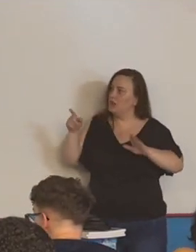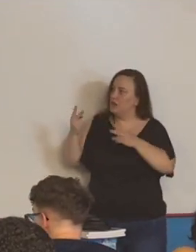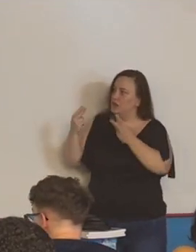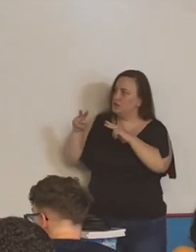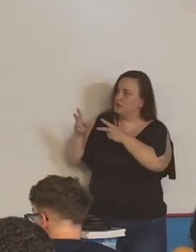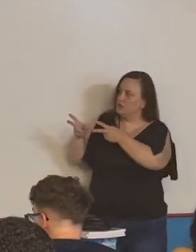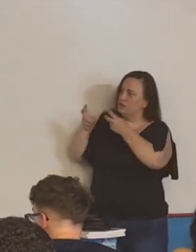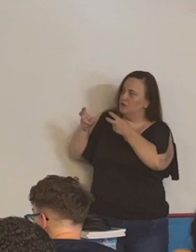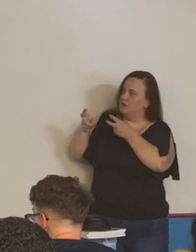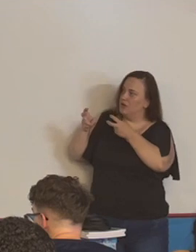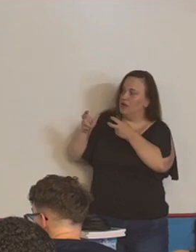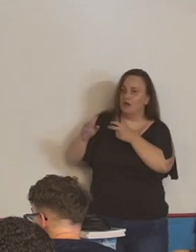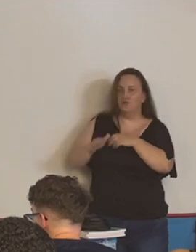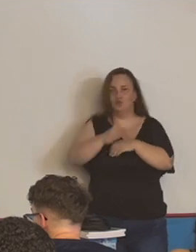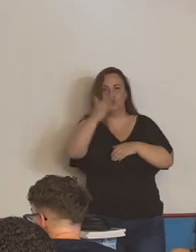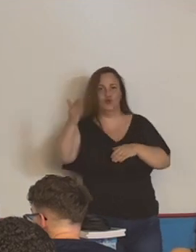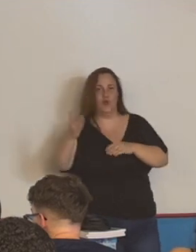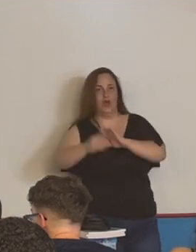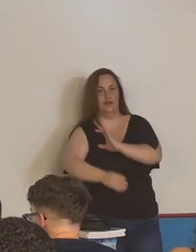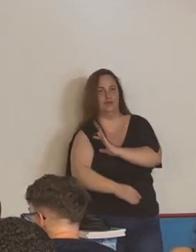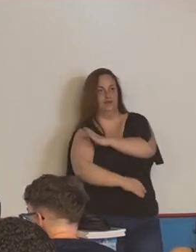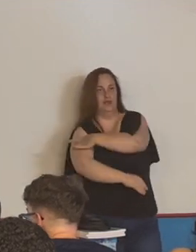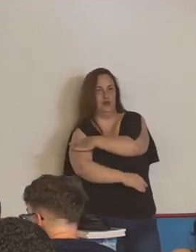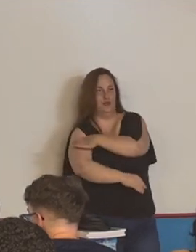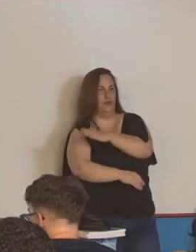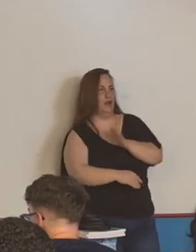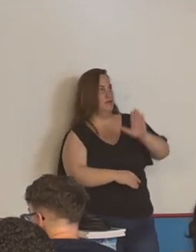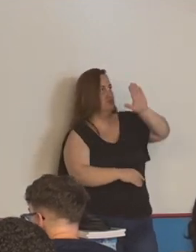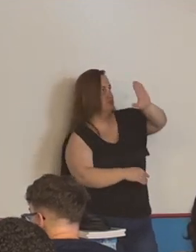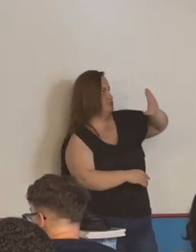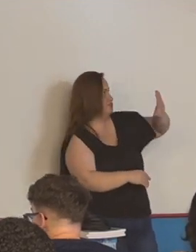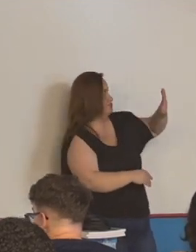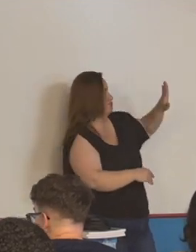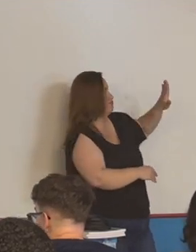de candomblé, enquanto aqui tem nas paredes